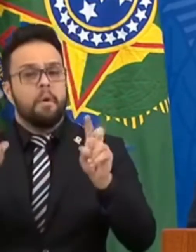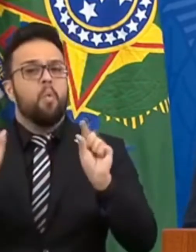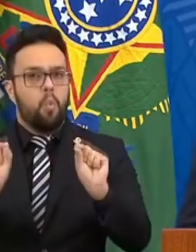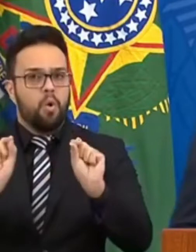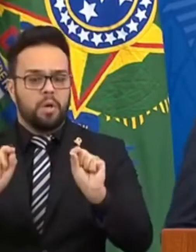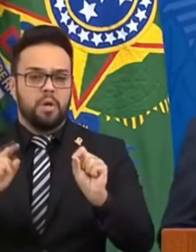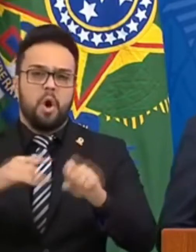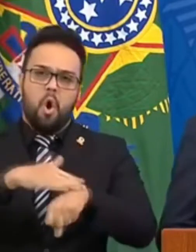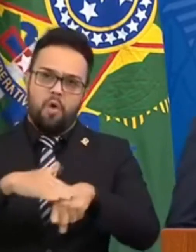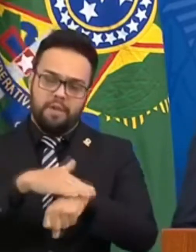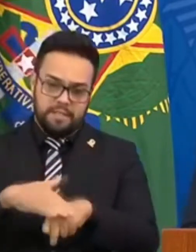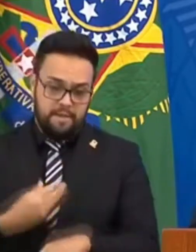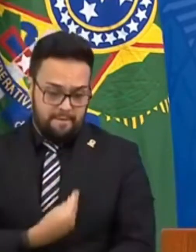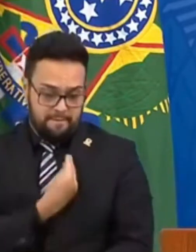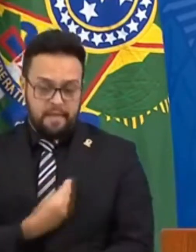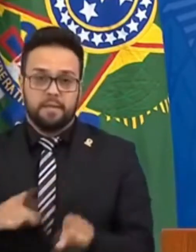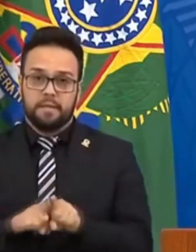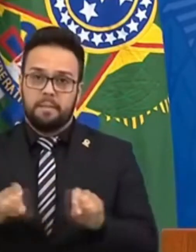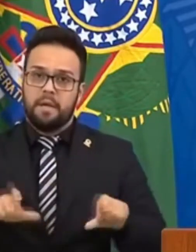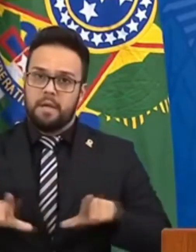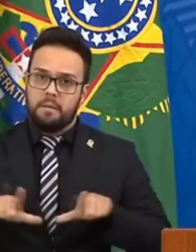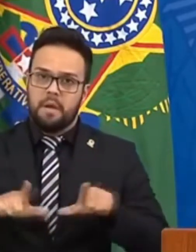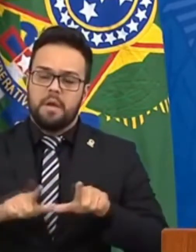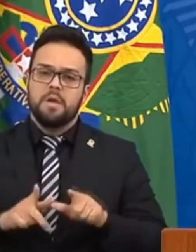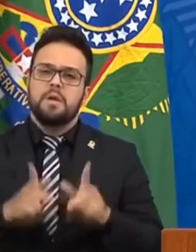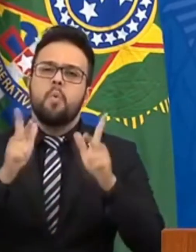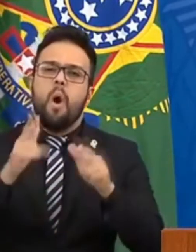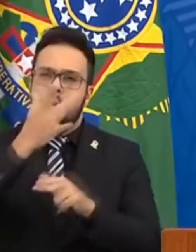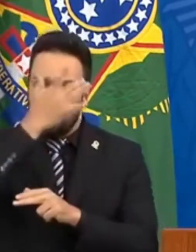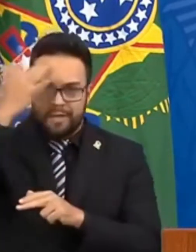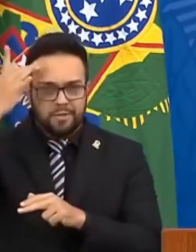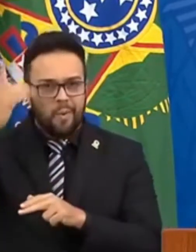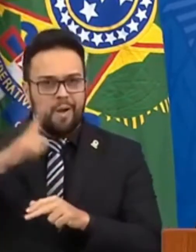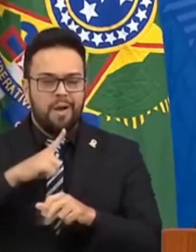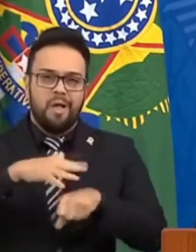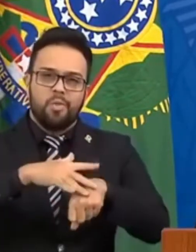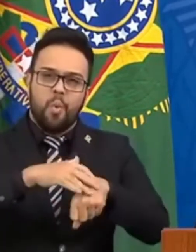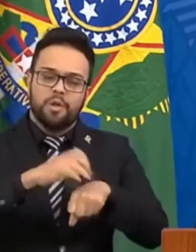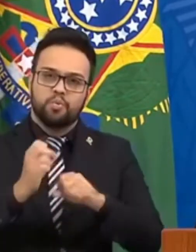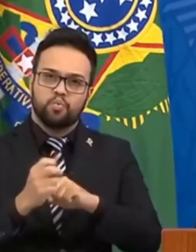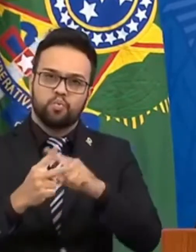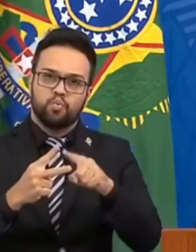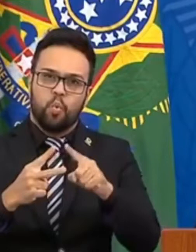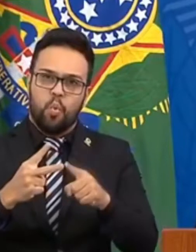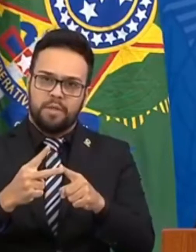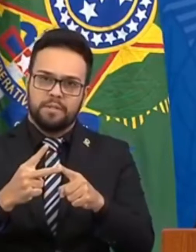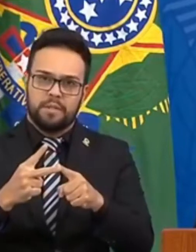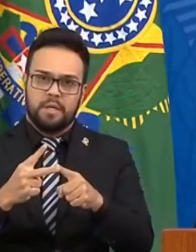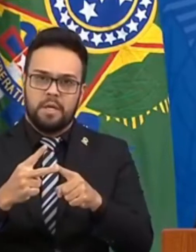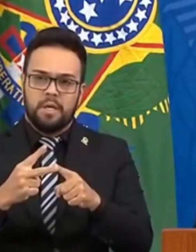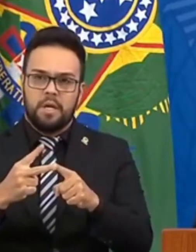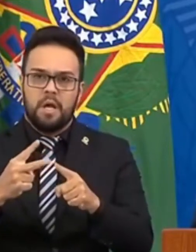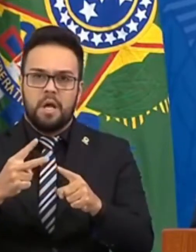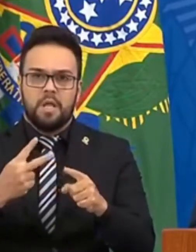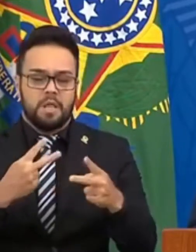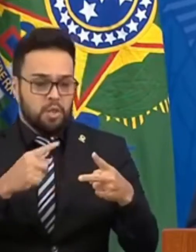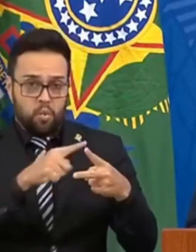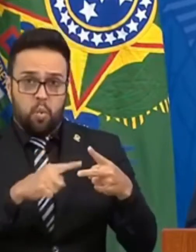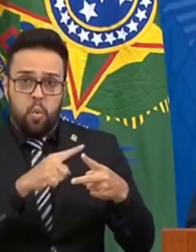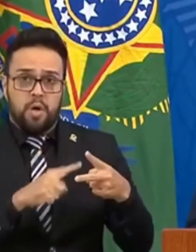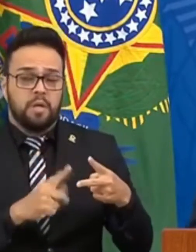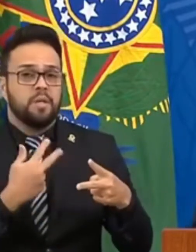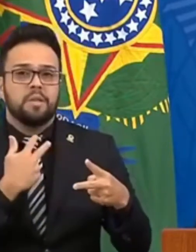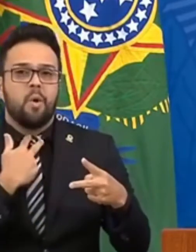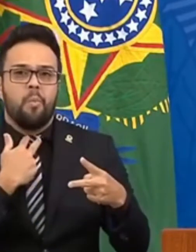é como um paciente que tem dois duas doenças que não pode abandonar uma e tratar